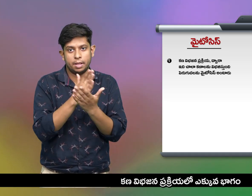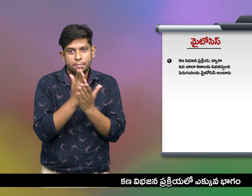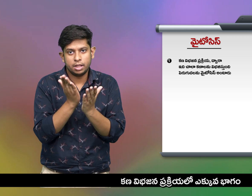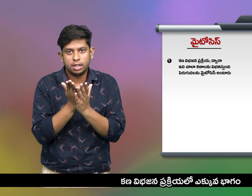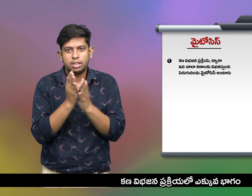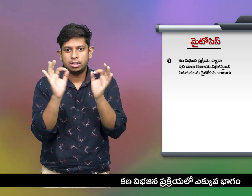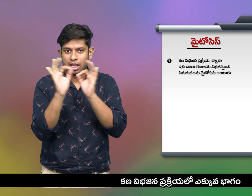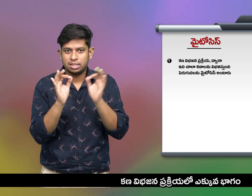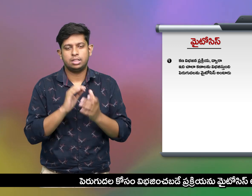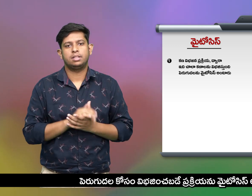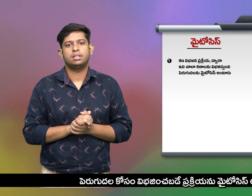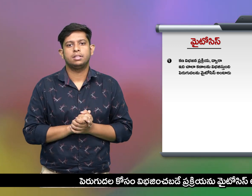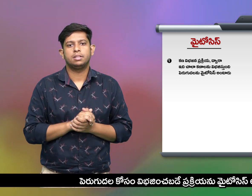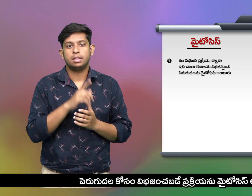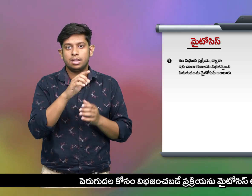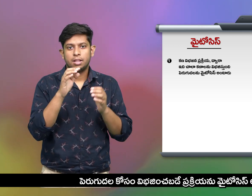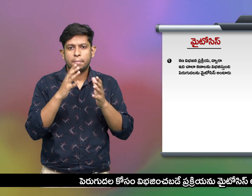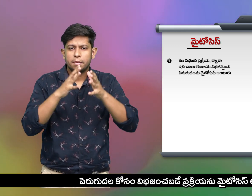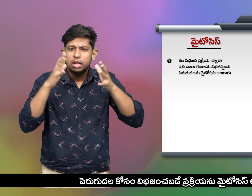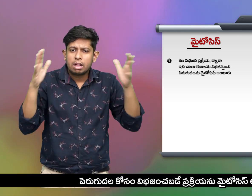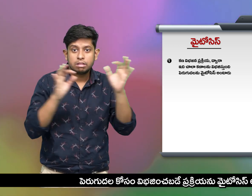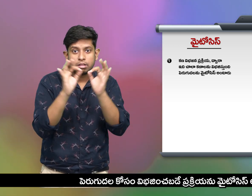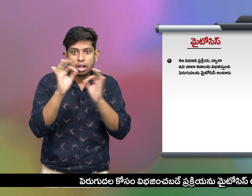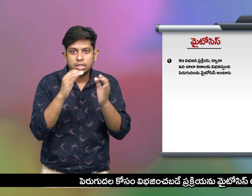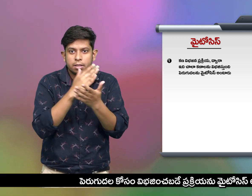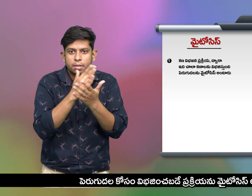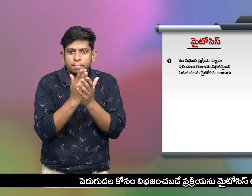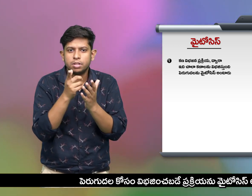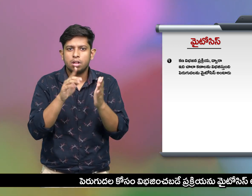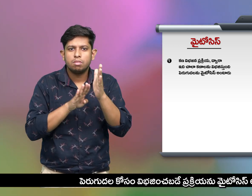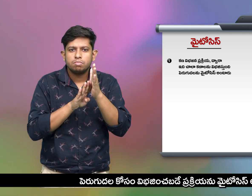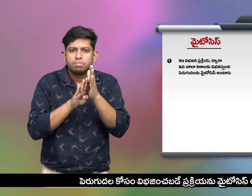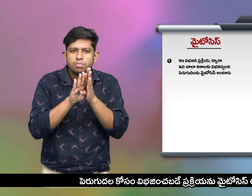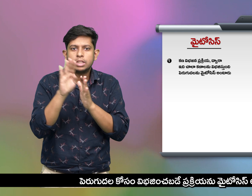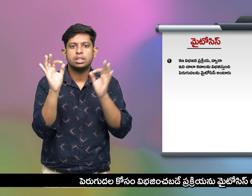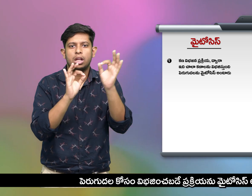ఎక్కువ భాగం పెరుగుదల కోసం విభజించబడే ప్రక్రియను మైటోసిస్ అంటారు.